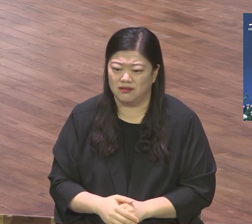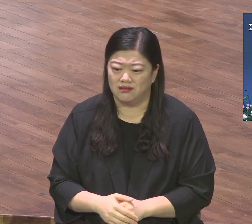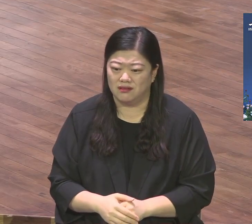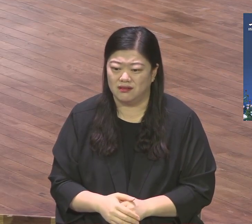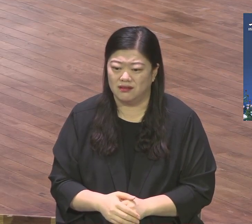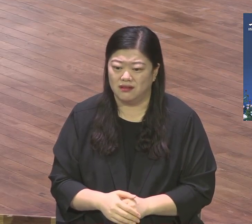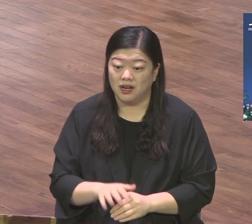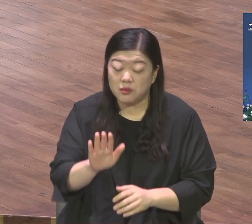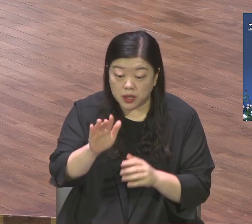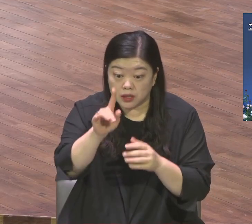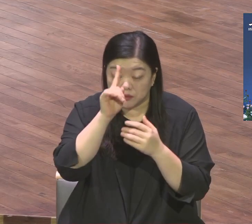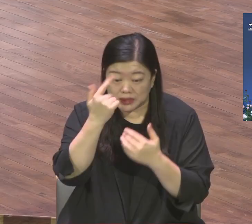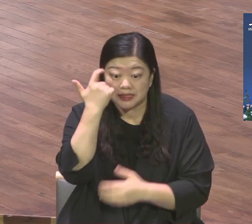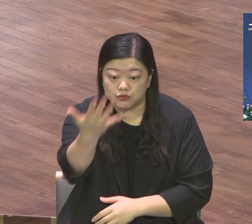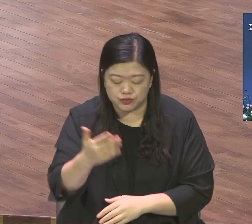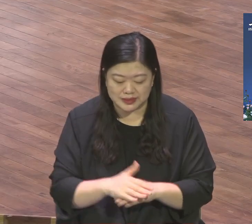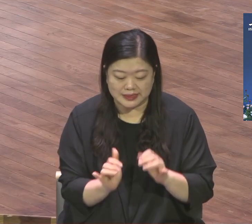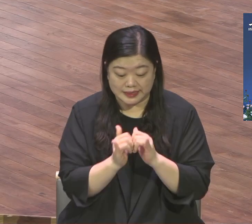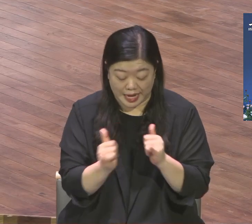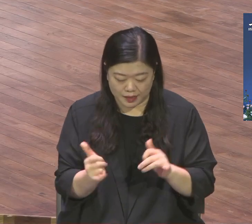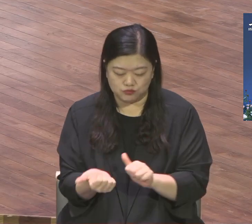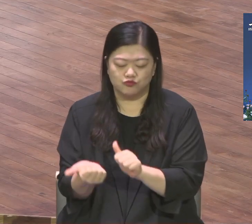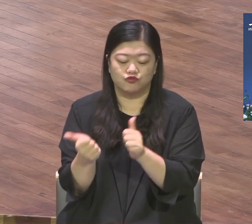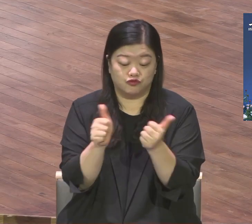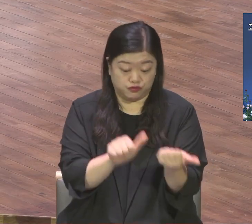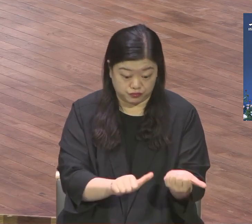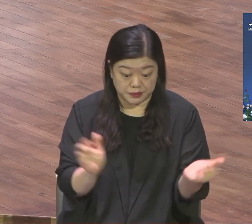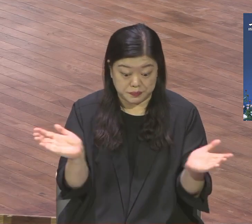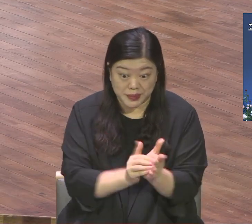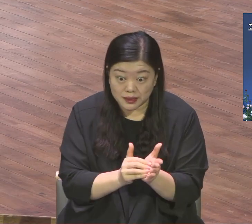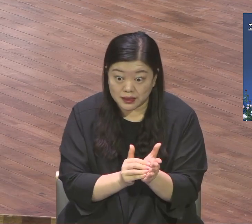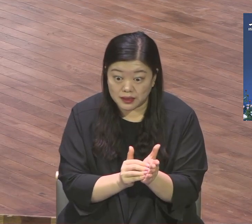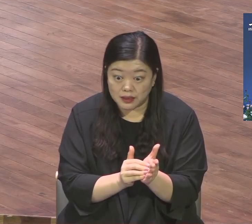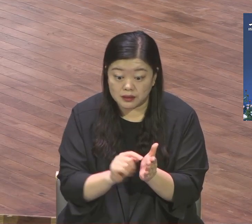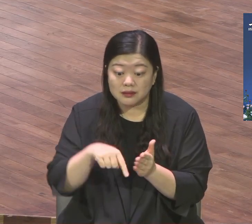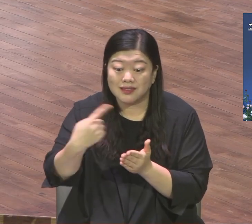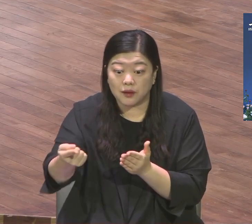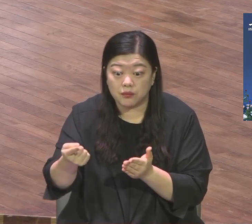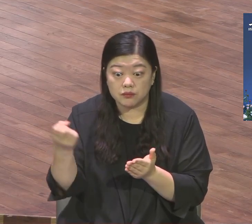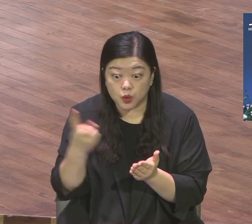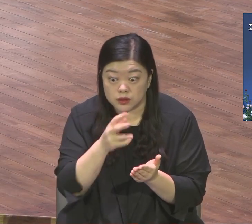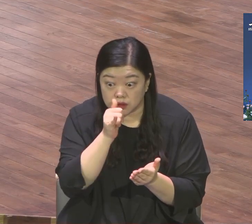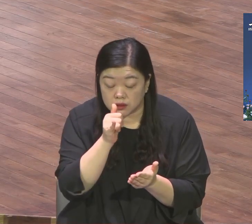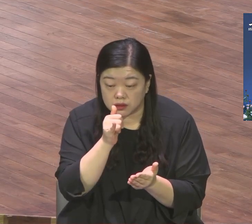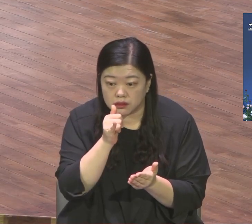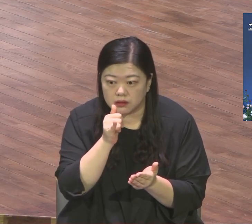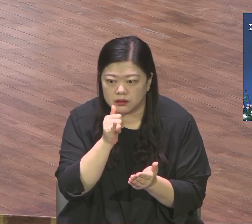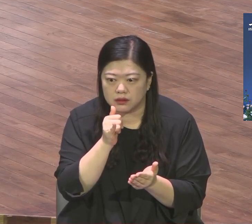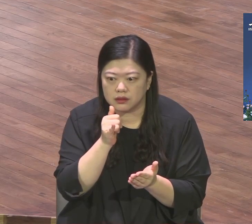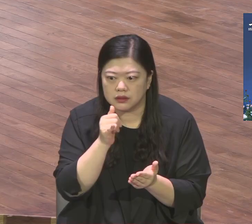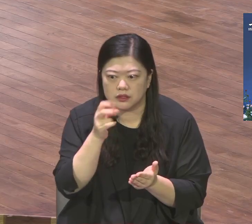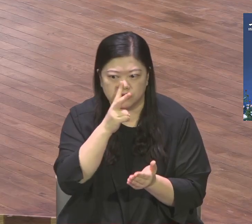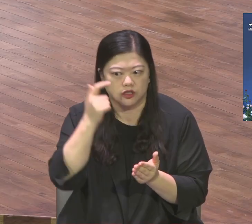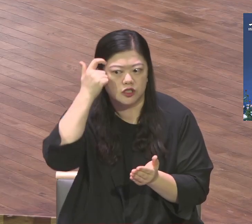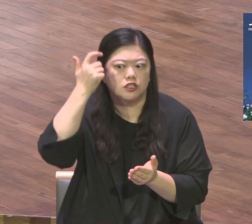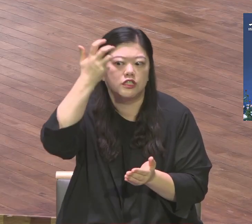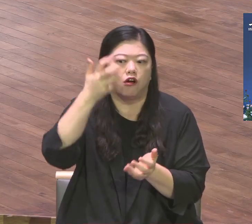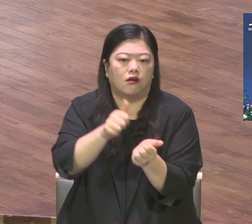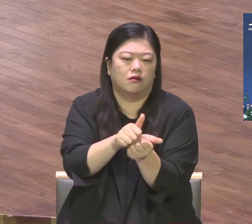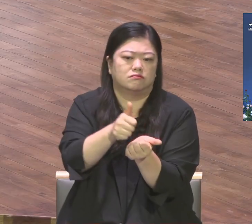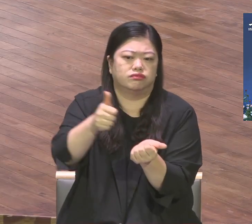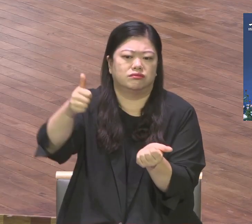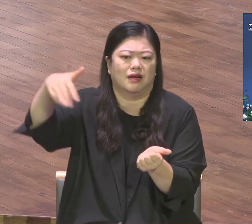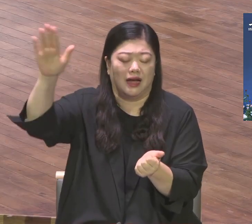줄 알고. 죽으면 끝나는 게 절대 아니고 영원히 삽니다. 사람은 동물이 아니요. 생영이 있기